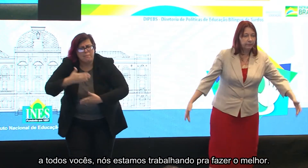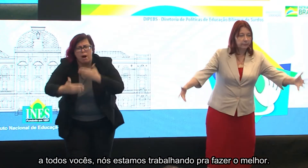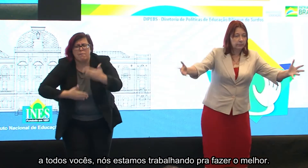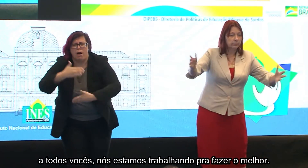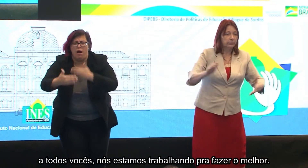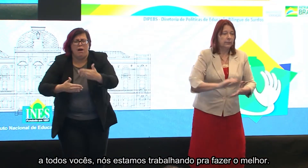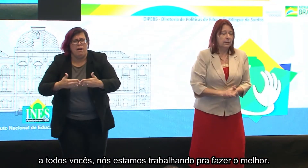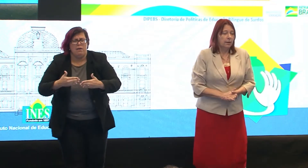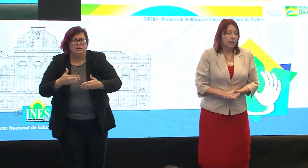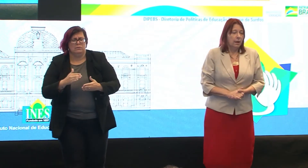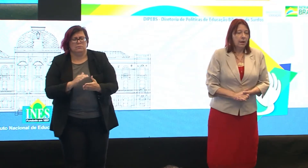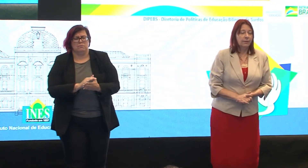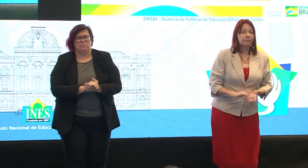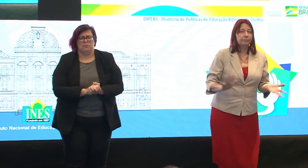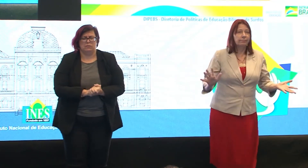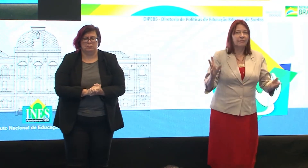o melhor.